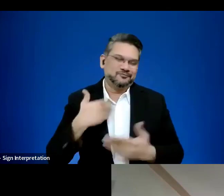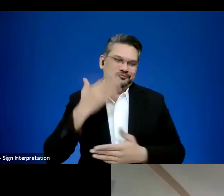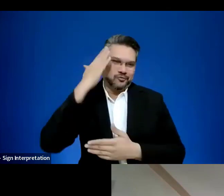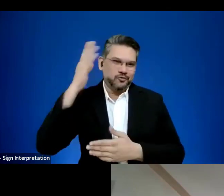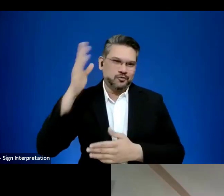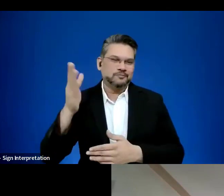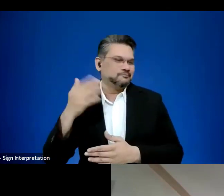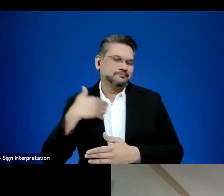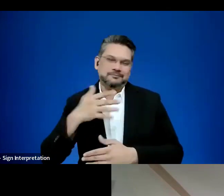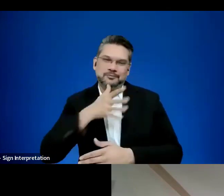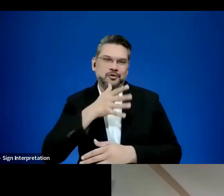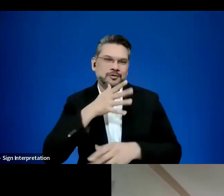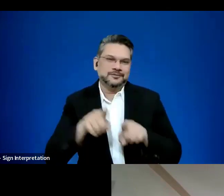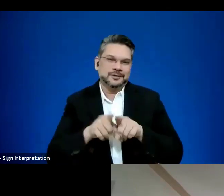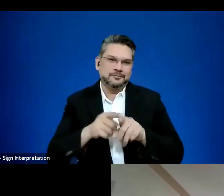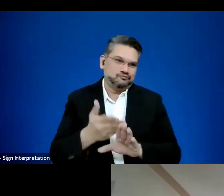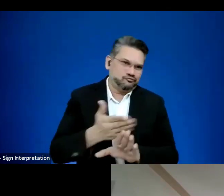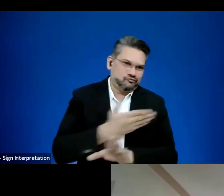Bhargavi工作。